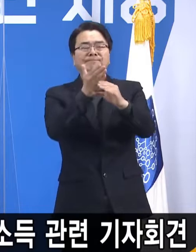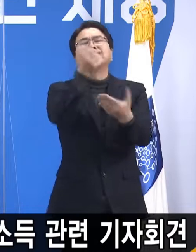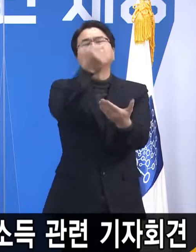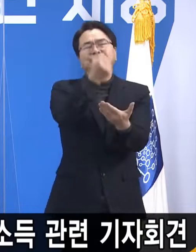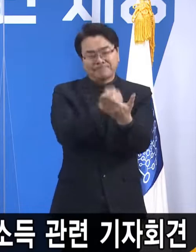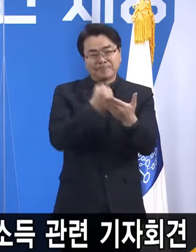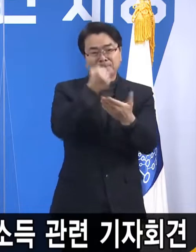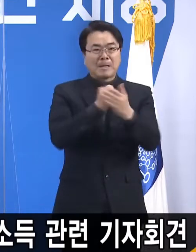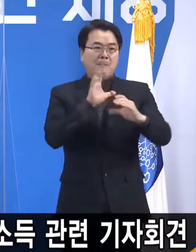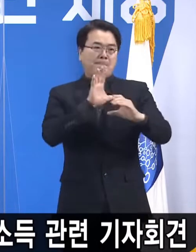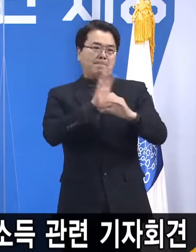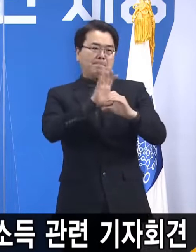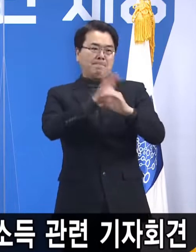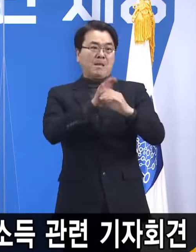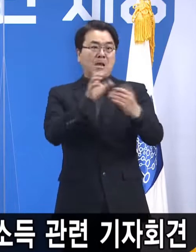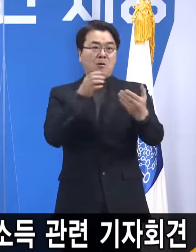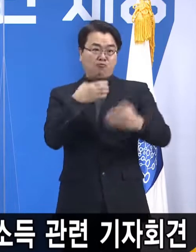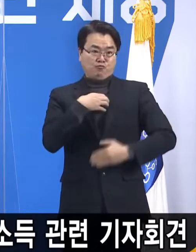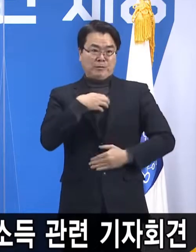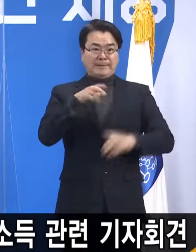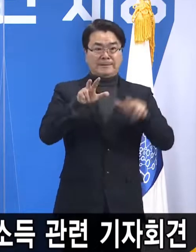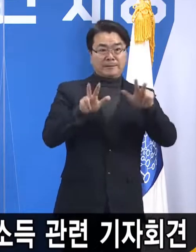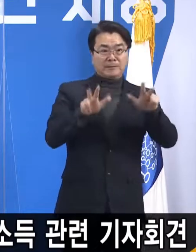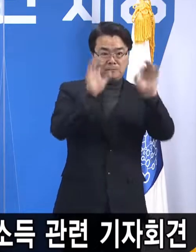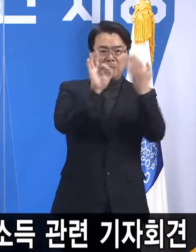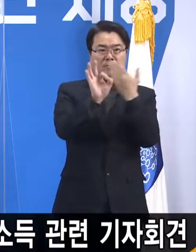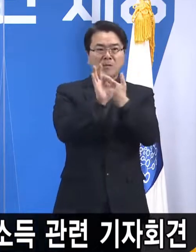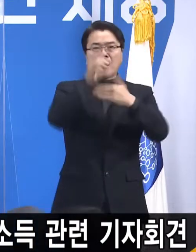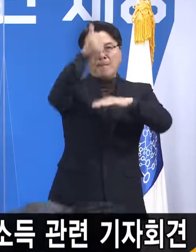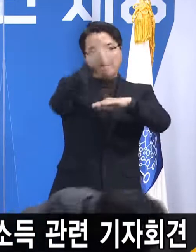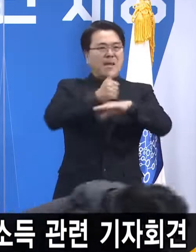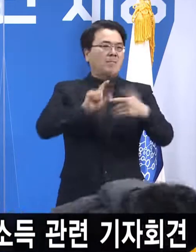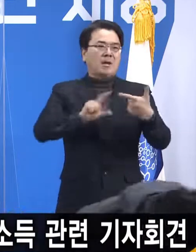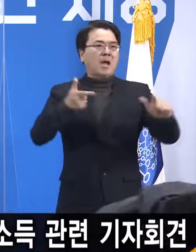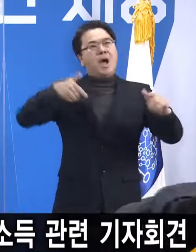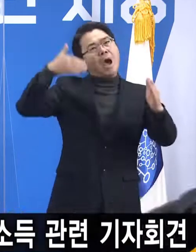안타깝게도 코로나19 위기는 이번이 끝이 아닙니다.